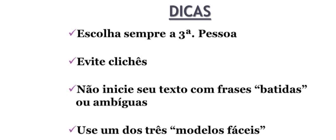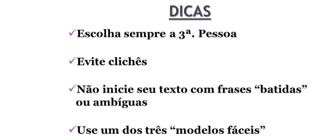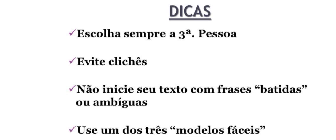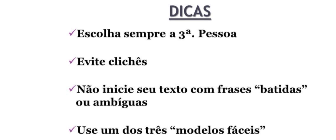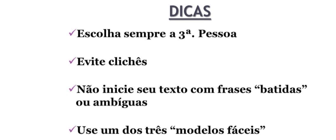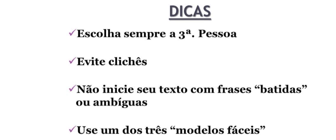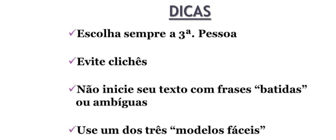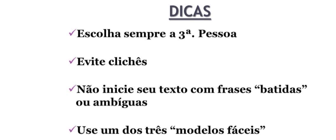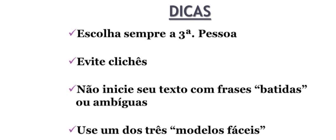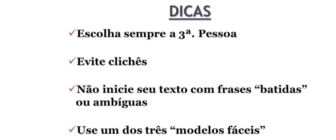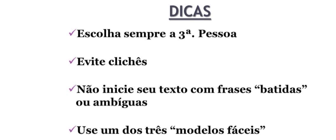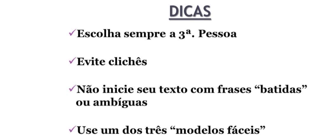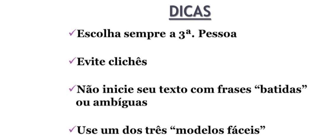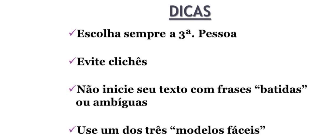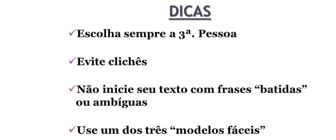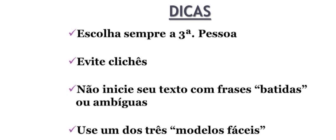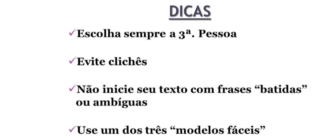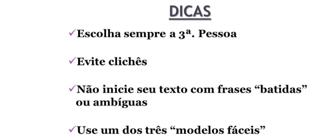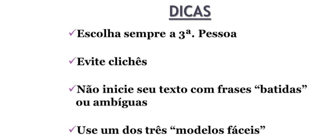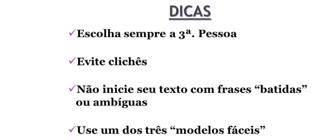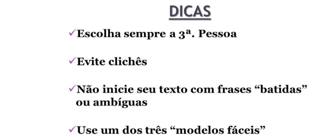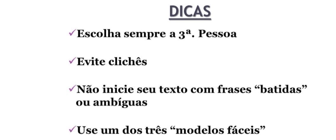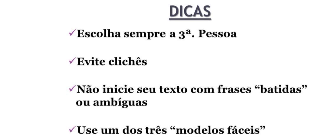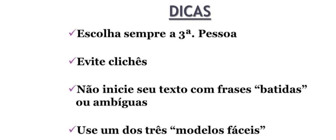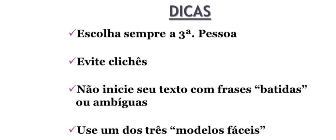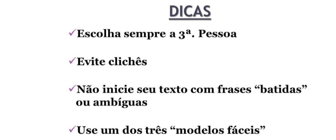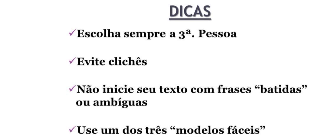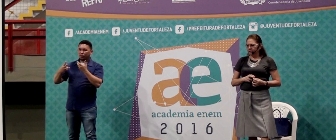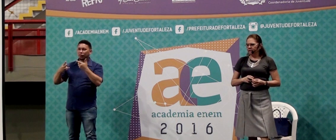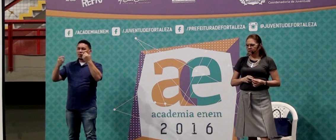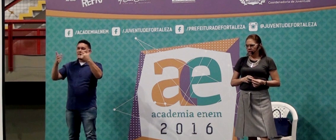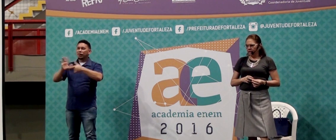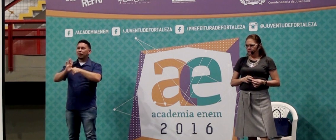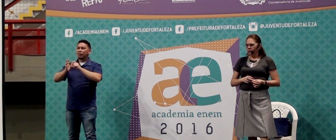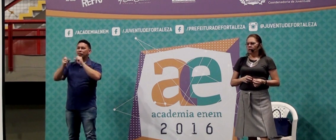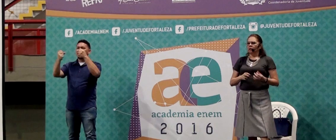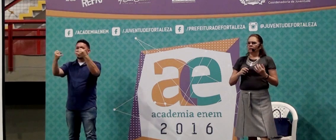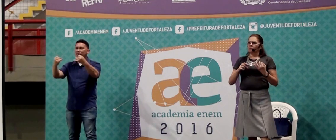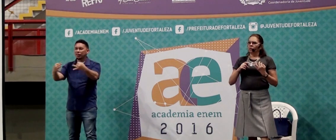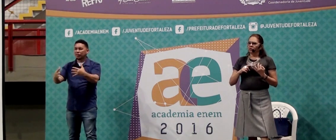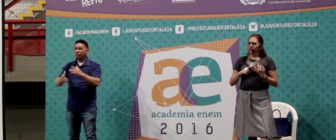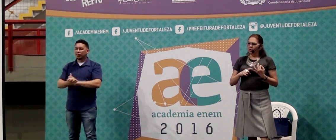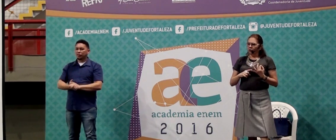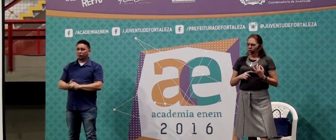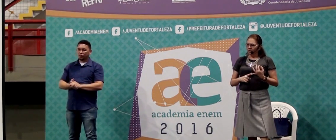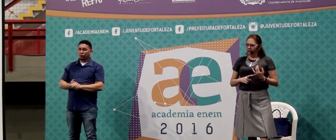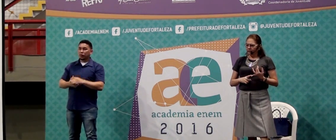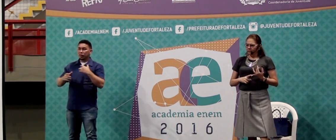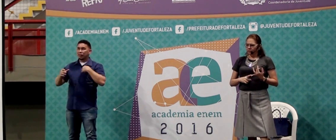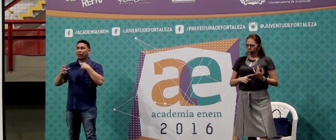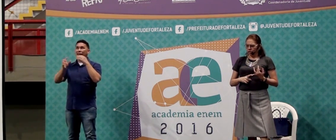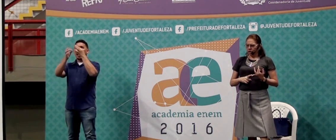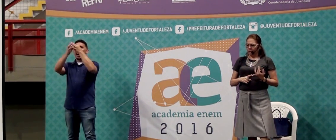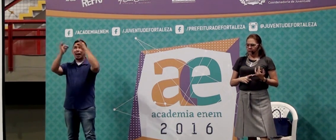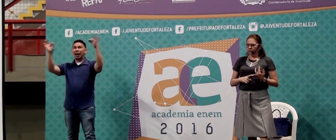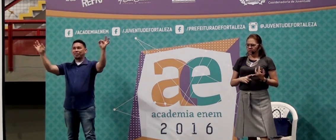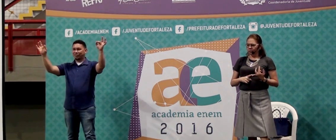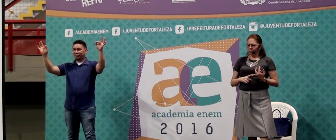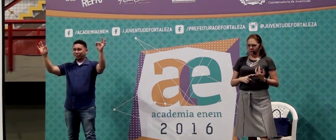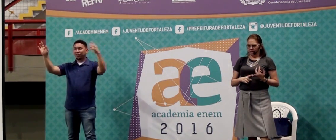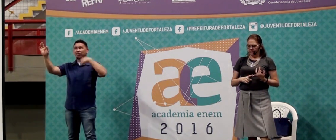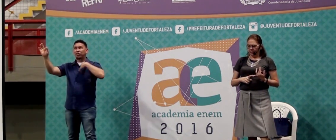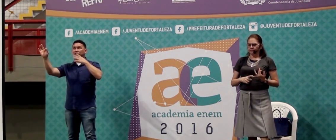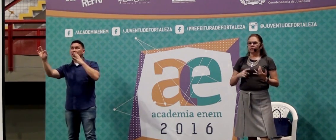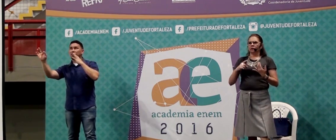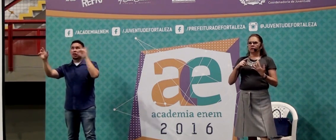dos 3 modelos fáceis. Os modelos fáceis foram os que eu já ensinei. Muda a ordem dos termos